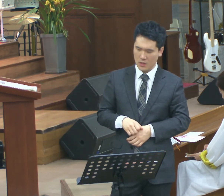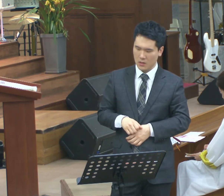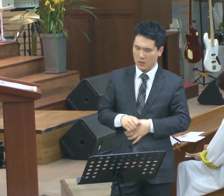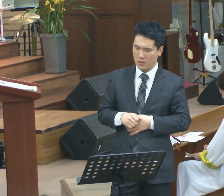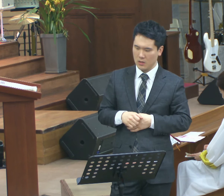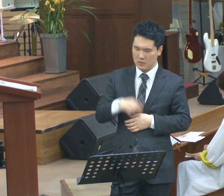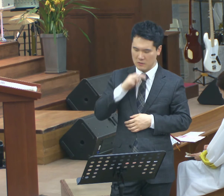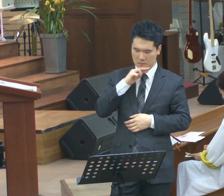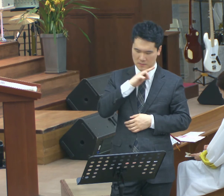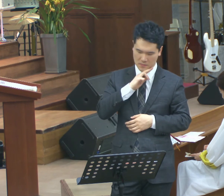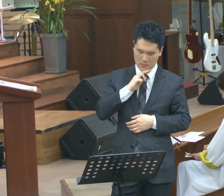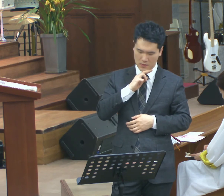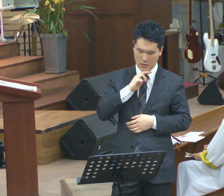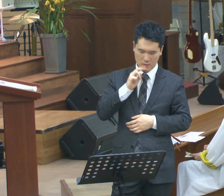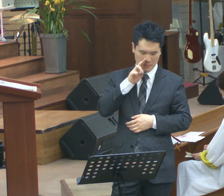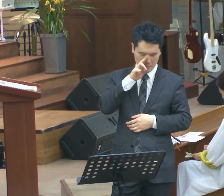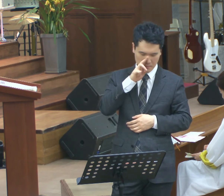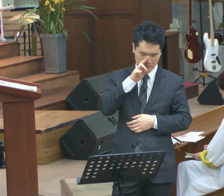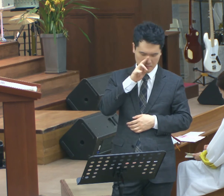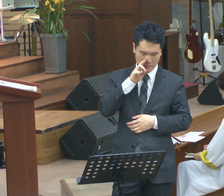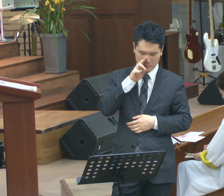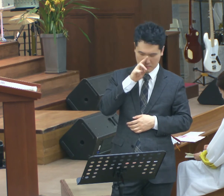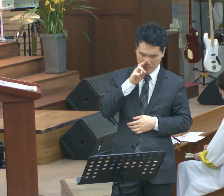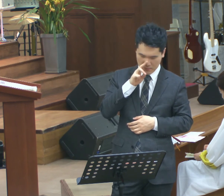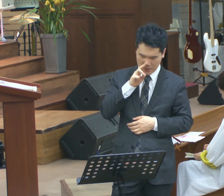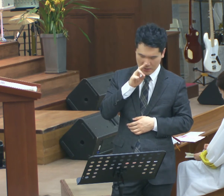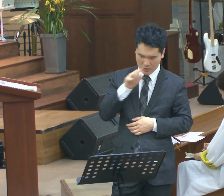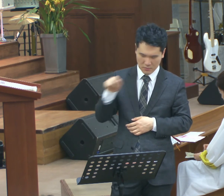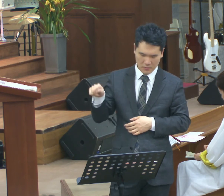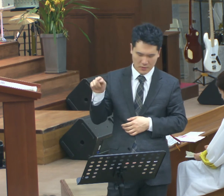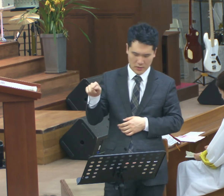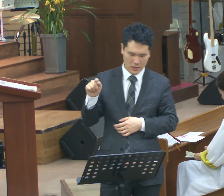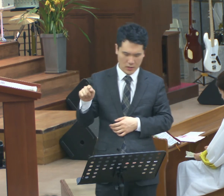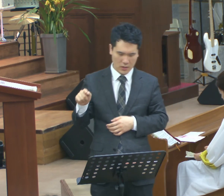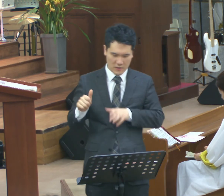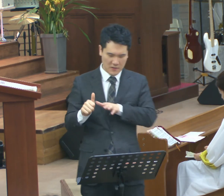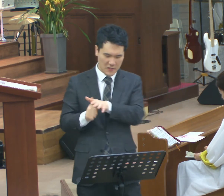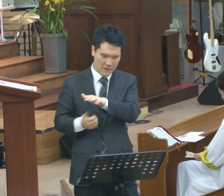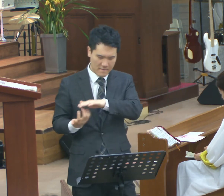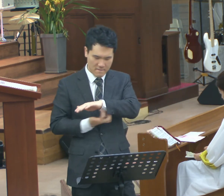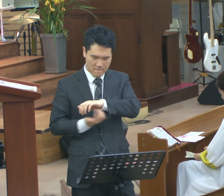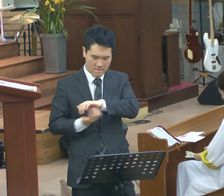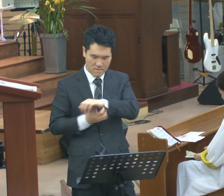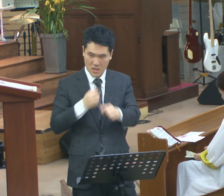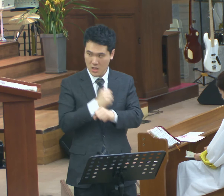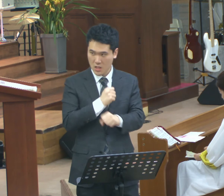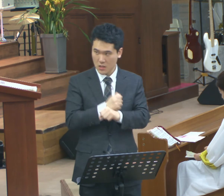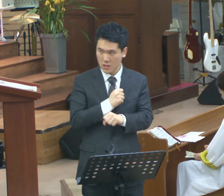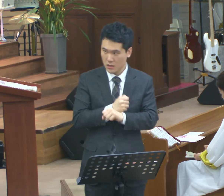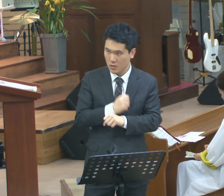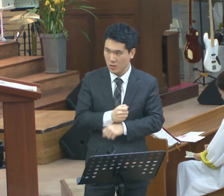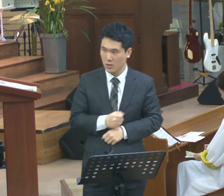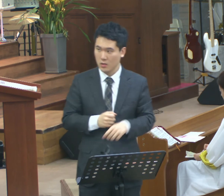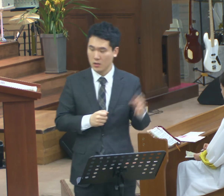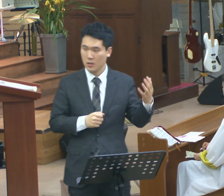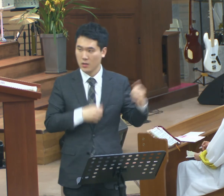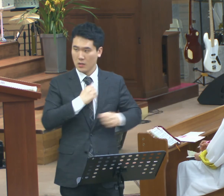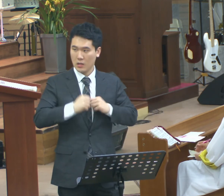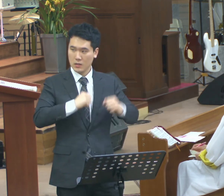두지 않겠다. 그때 사도들과 함께 성도들이 기도한 내용이 사도행전 4장 29절 30절이에요. 앞에